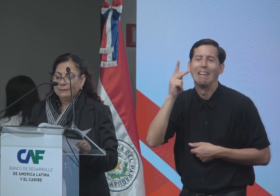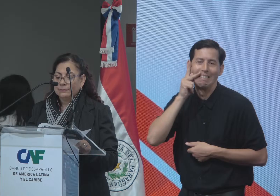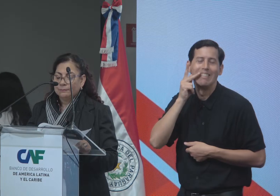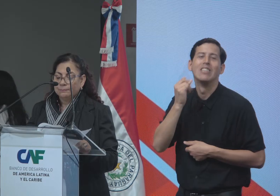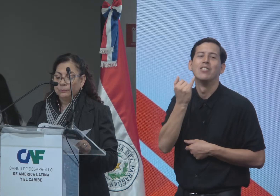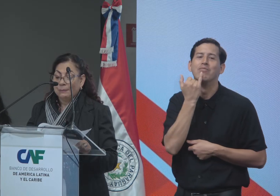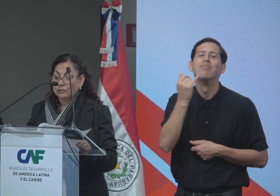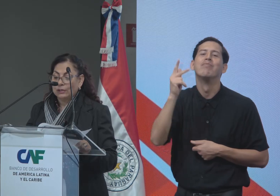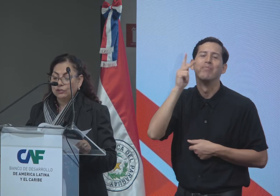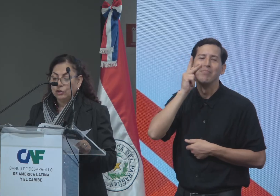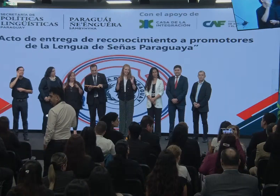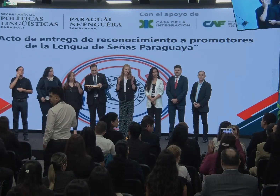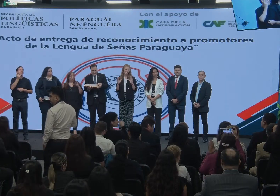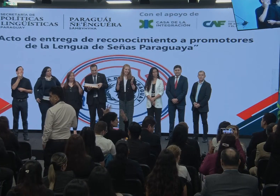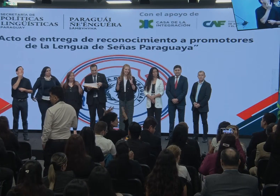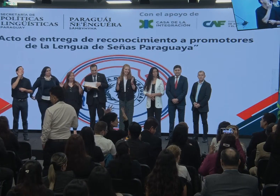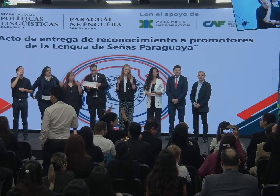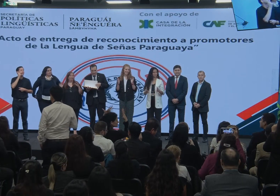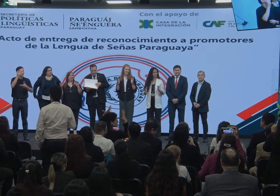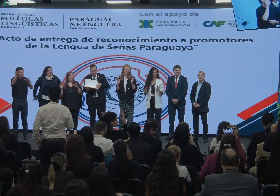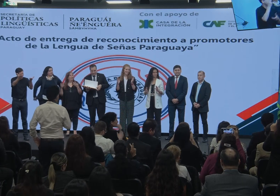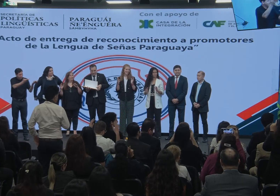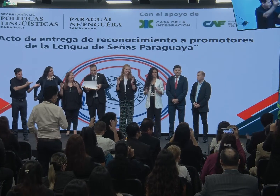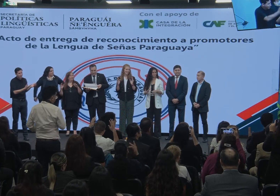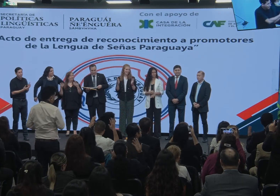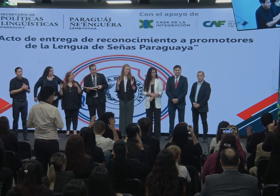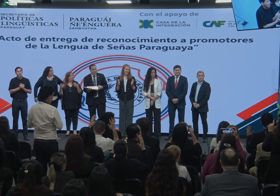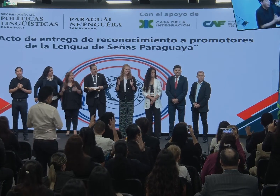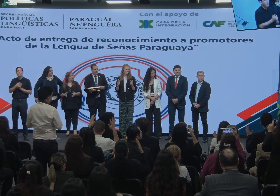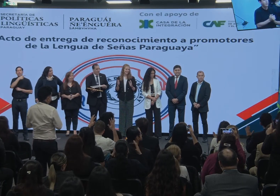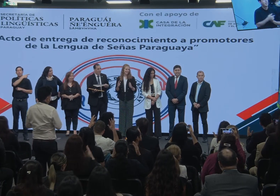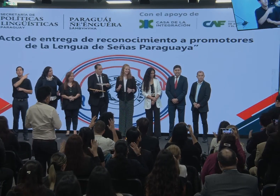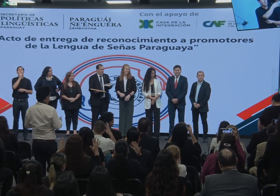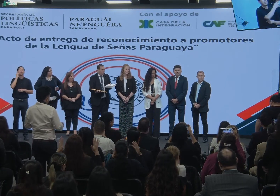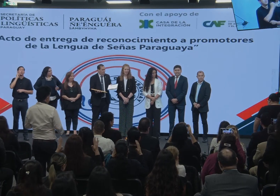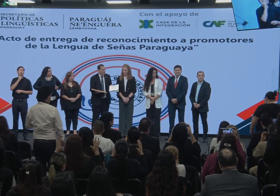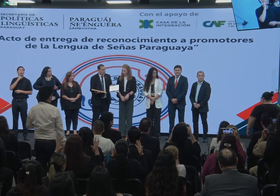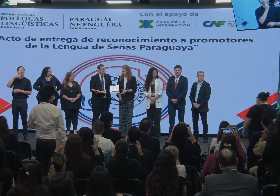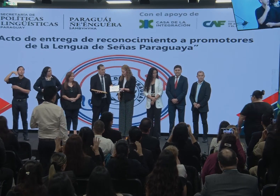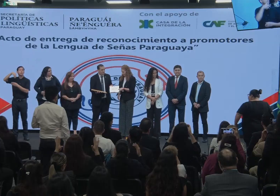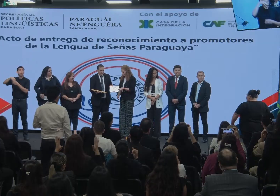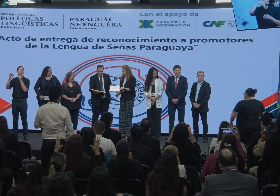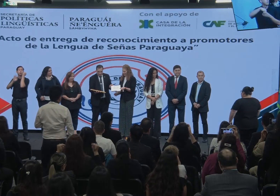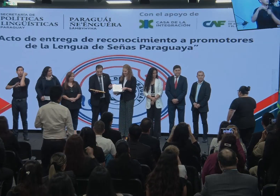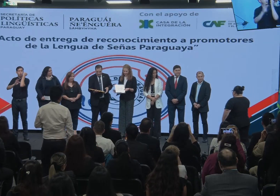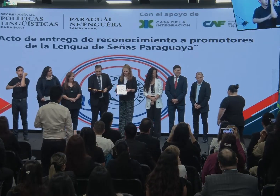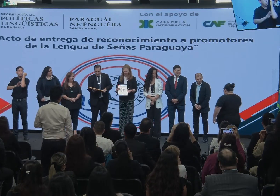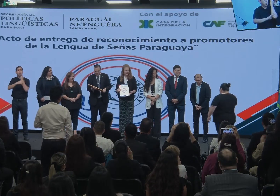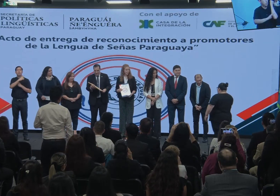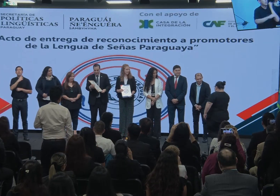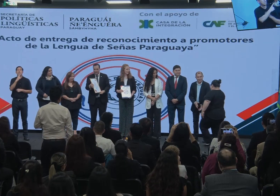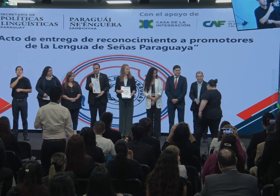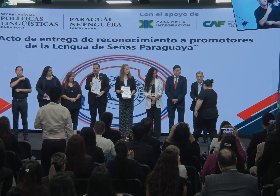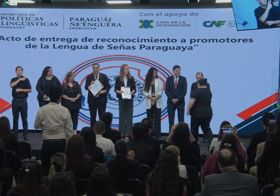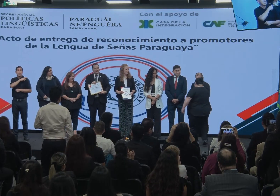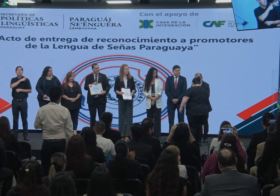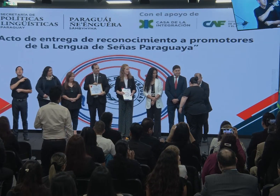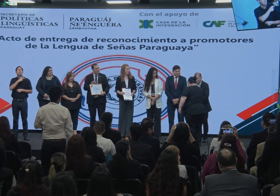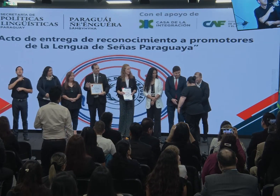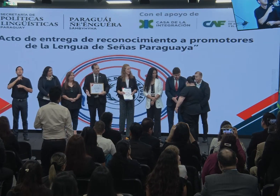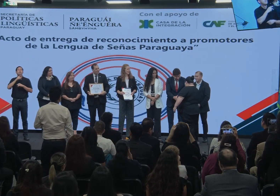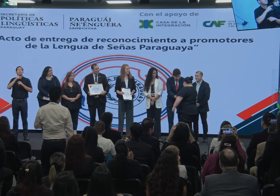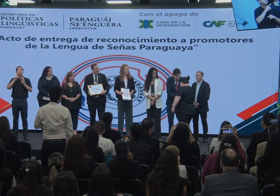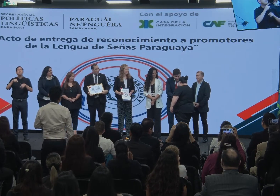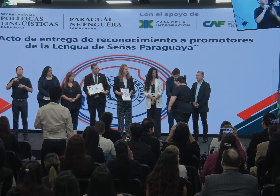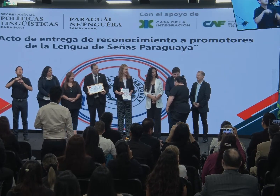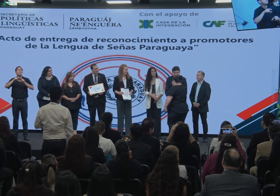Ella es una persona sorda, funcionaria pública, y ocupa el cargo de jefa del Departamento de Política de